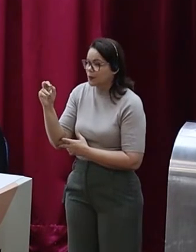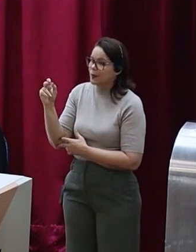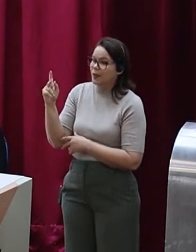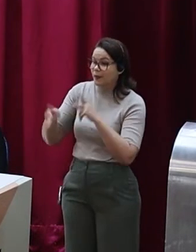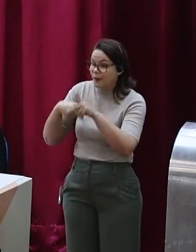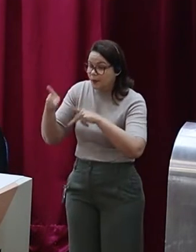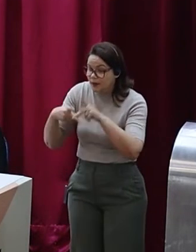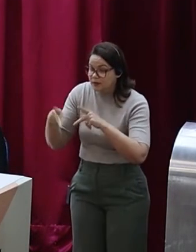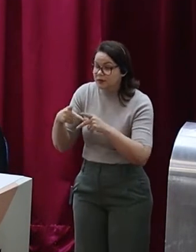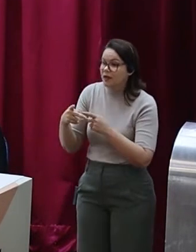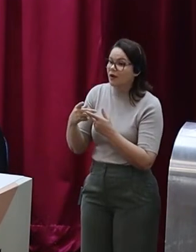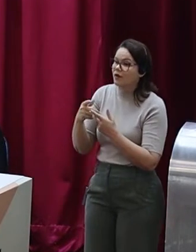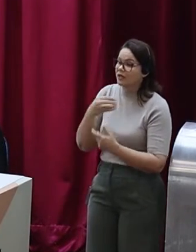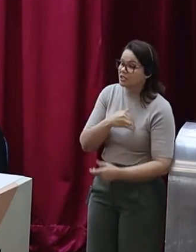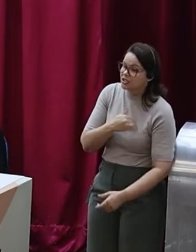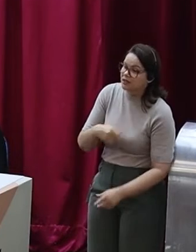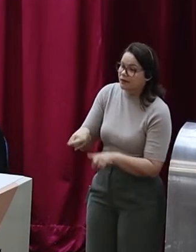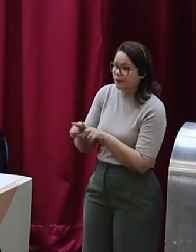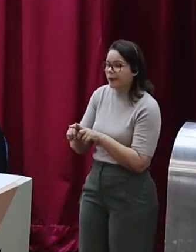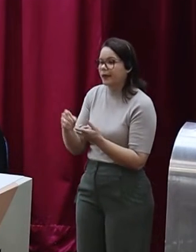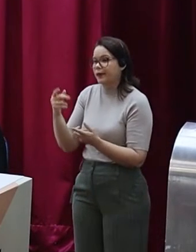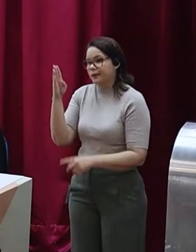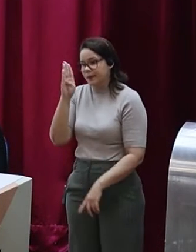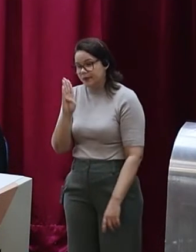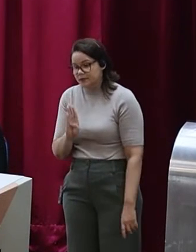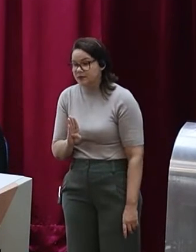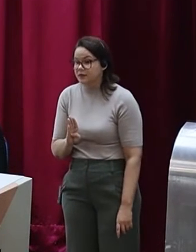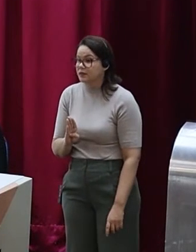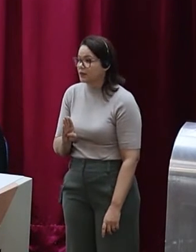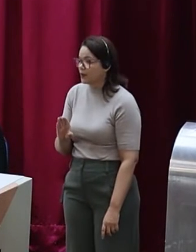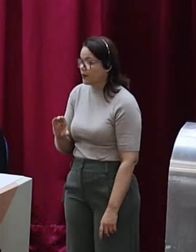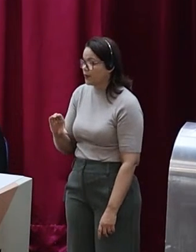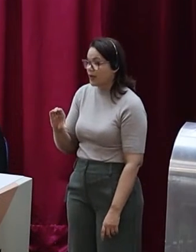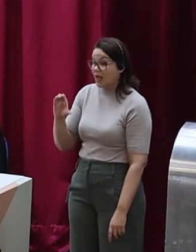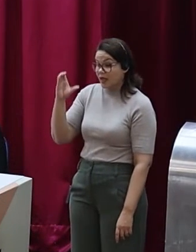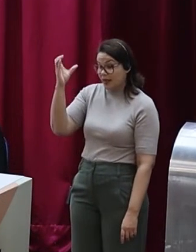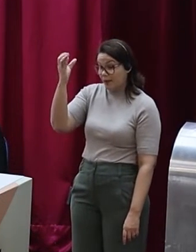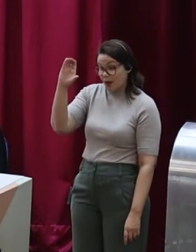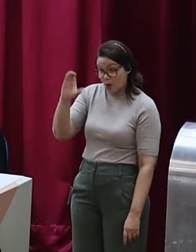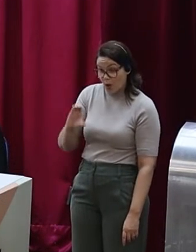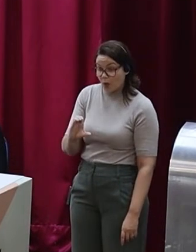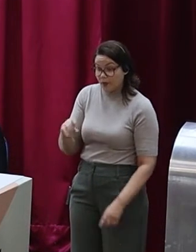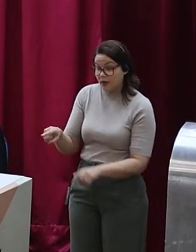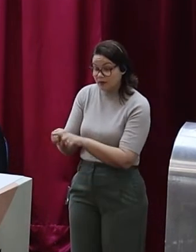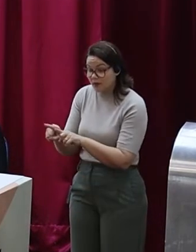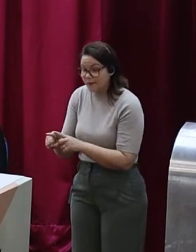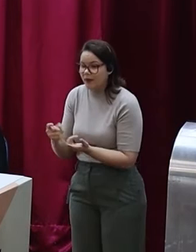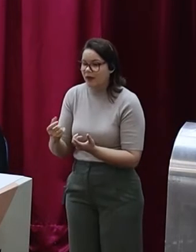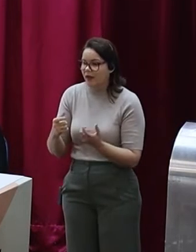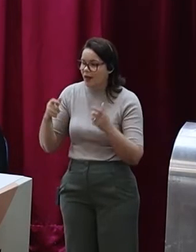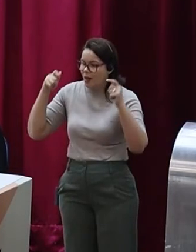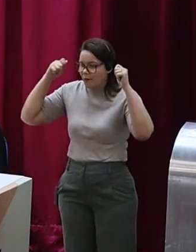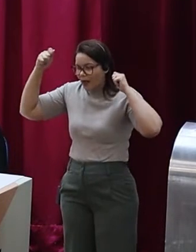también. Y dicen los colombianos, inclusive mexicanos,